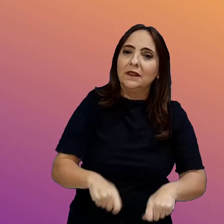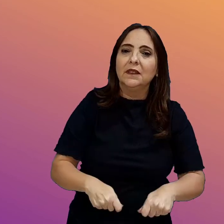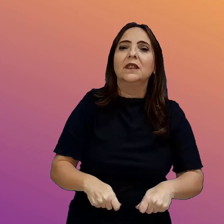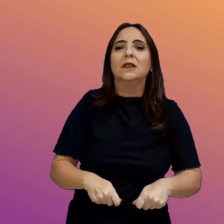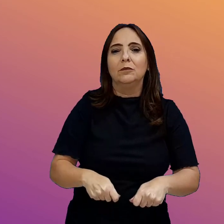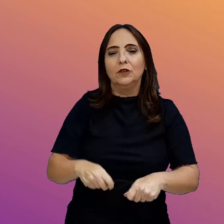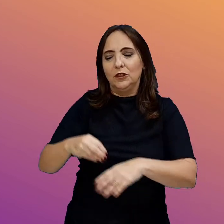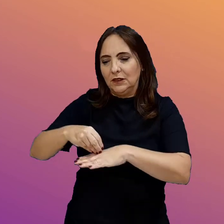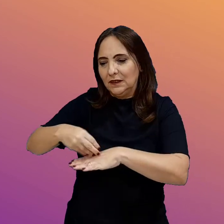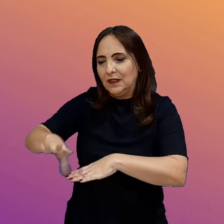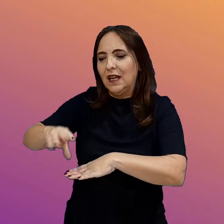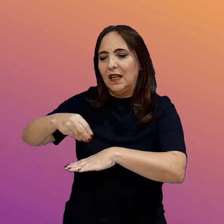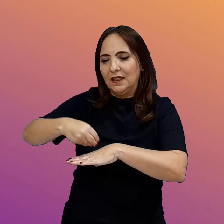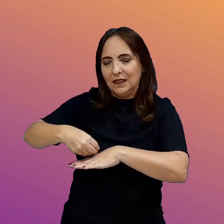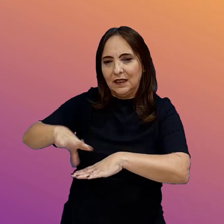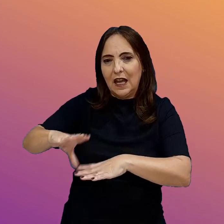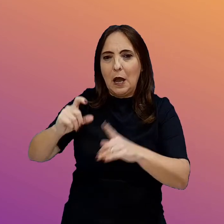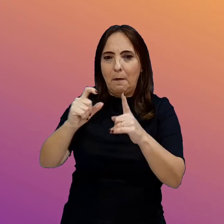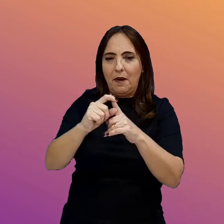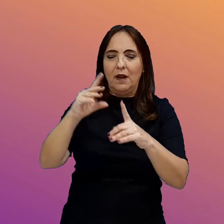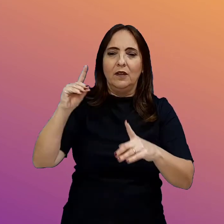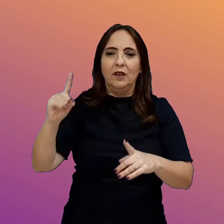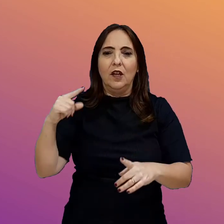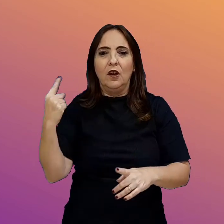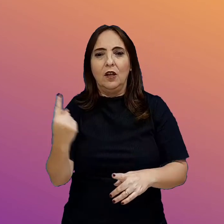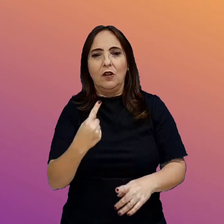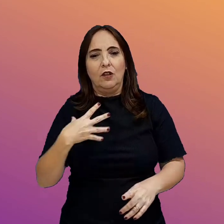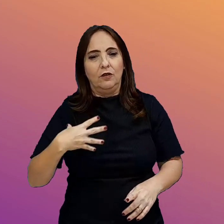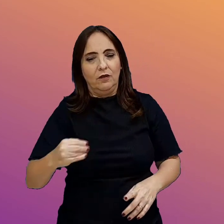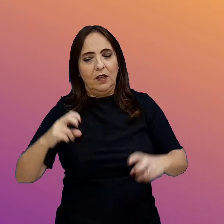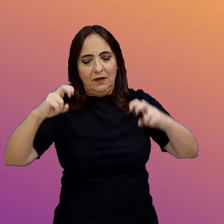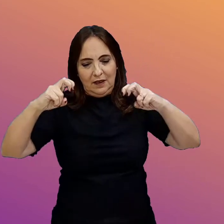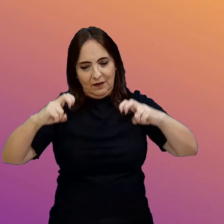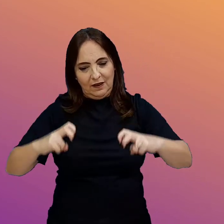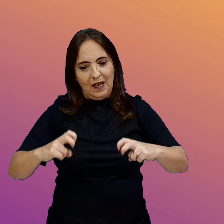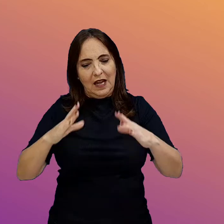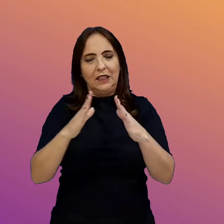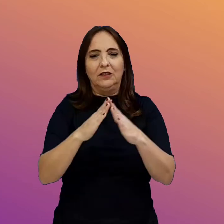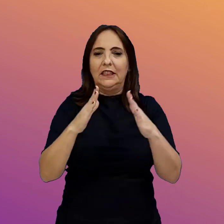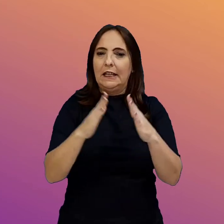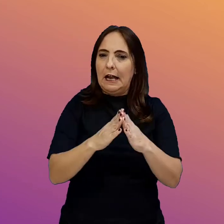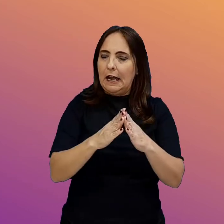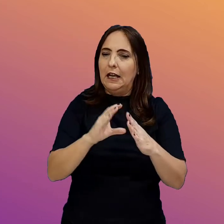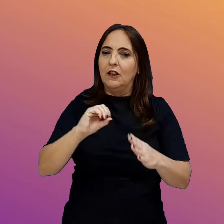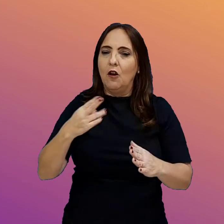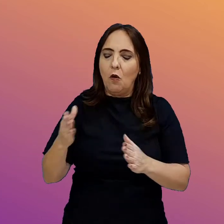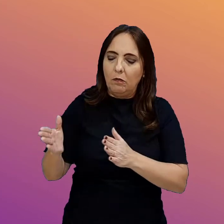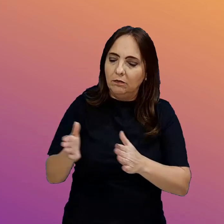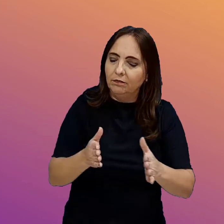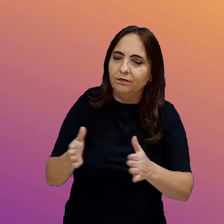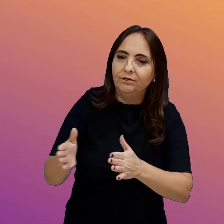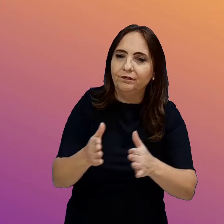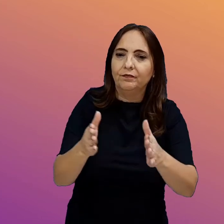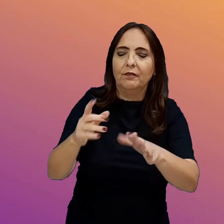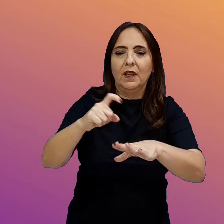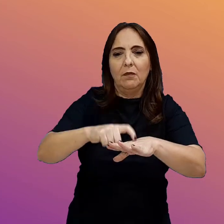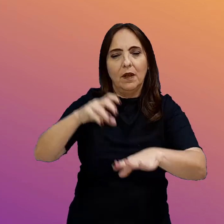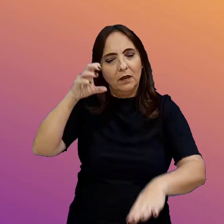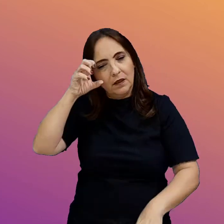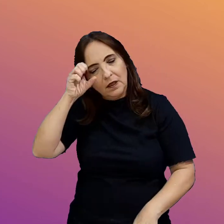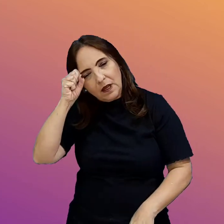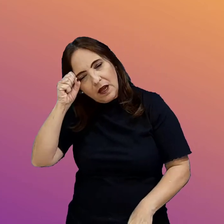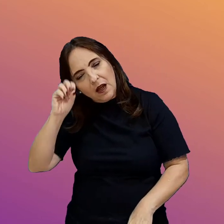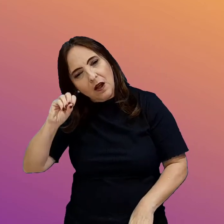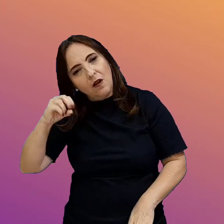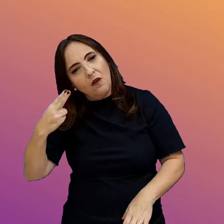Deus aos nossos filhos, quando estiver sentado em casa, quando estiver andando pelo caminho, quando se deitar e quando se